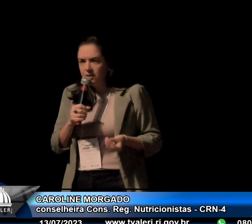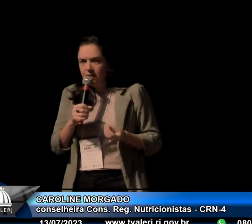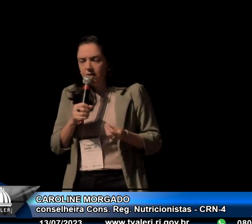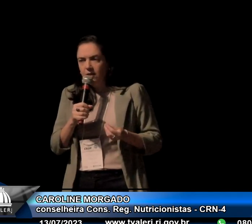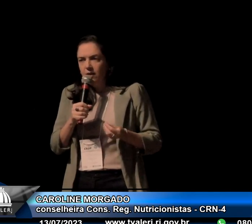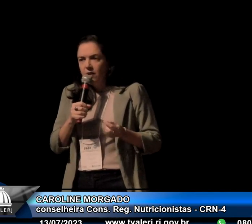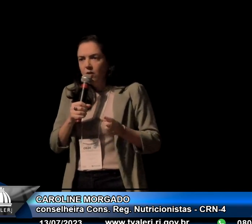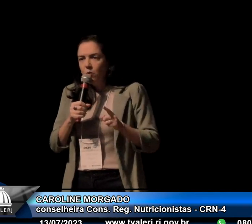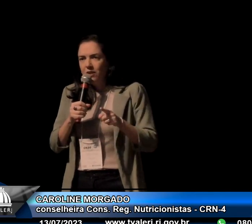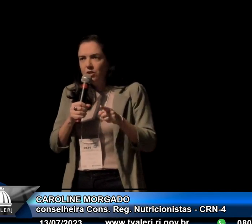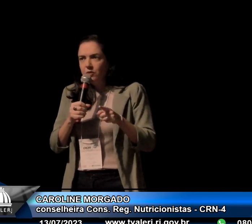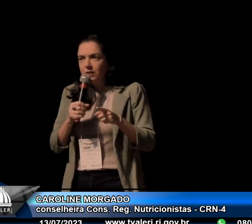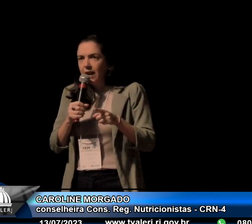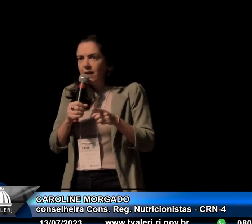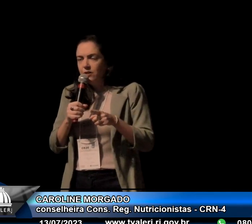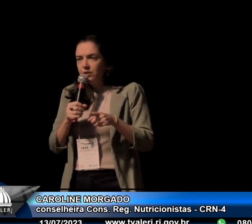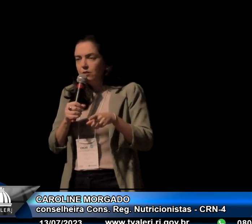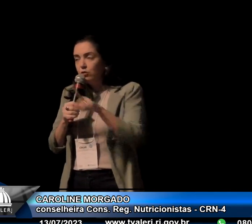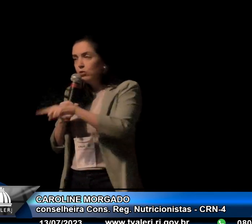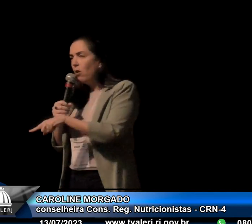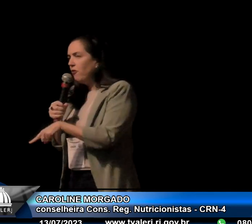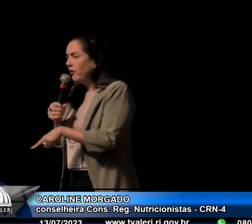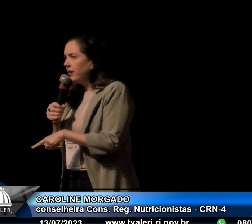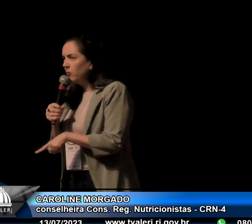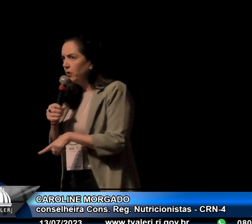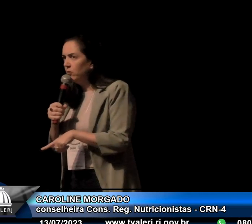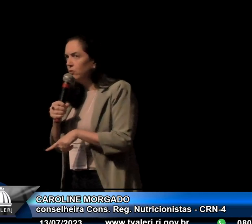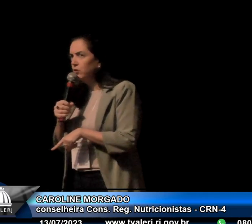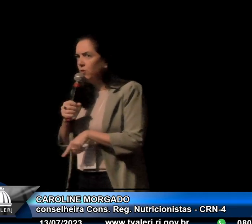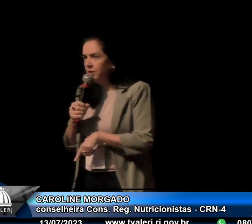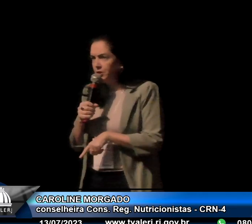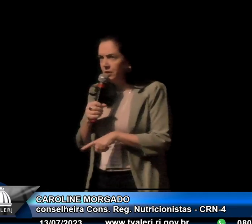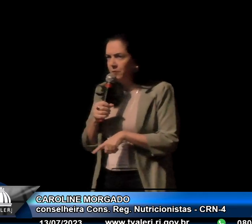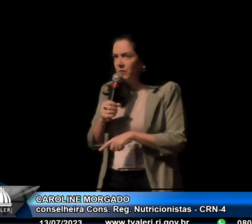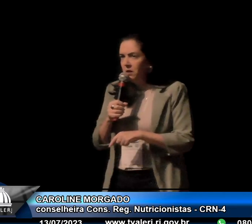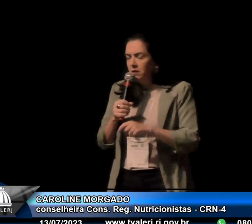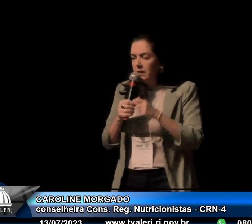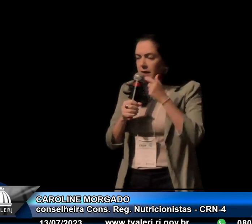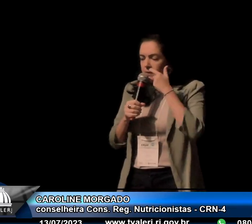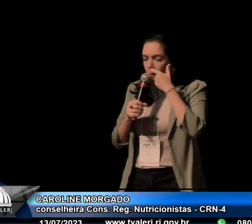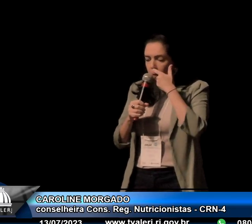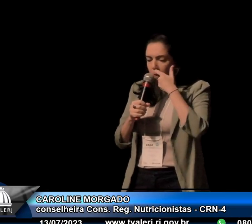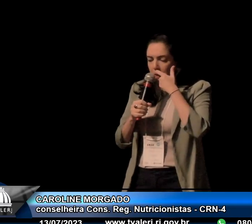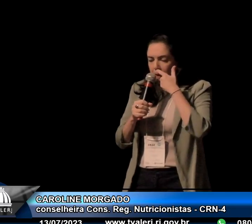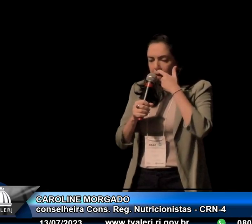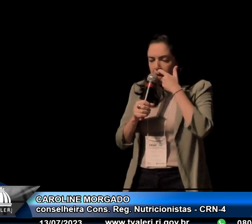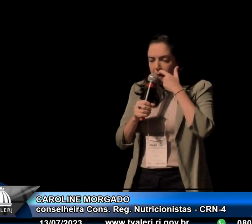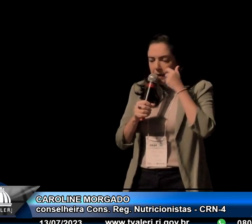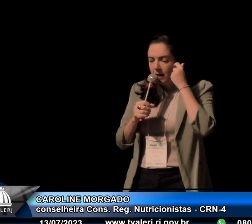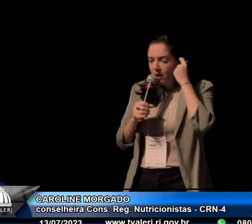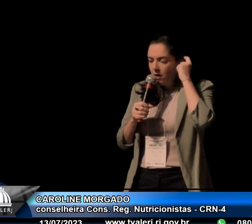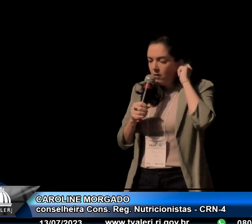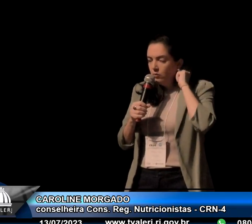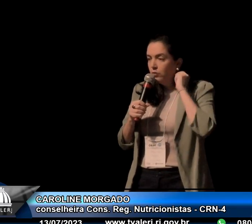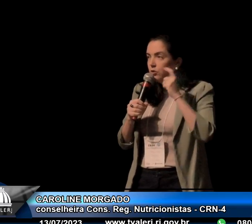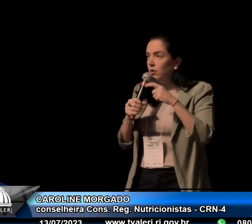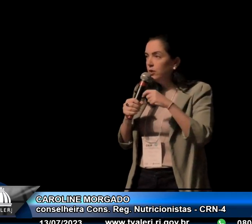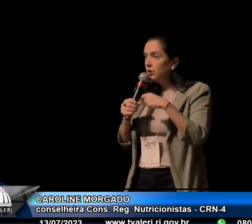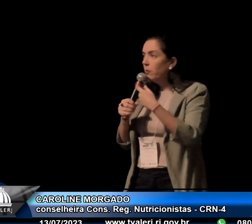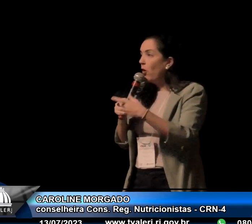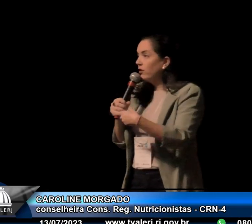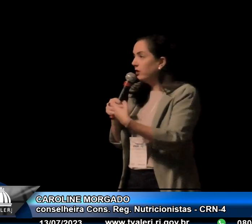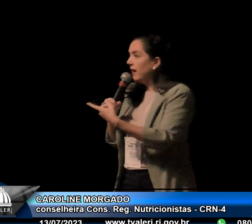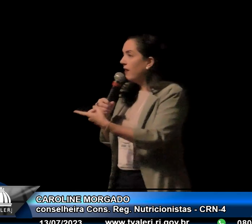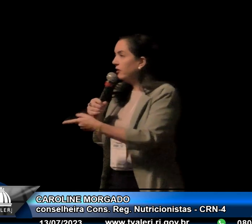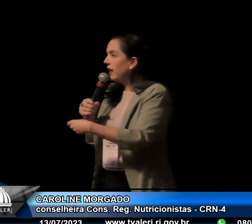deve ser uma atividade só feita pelo nutricionista né então o